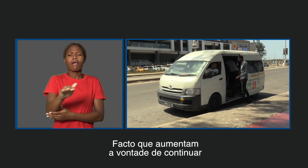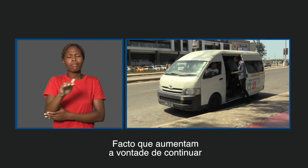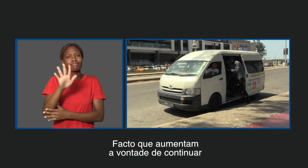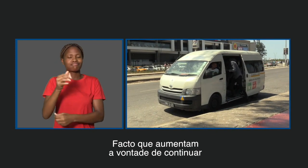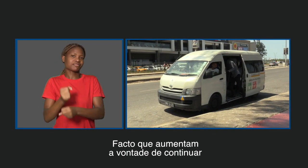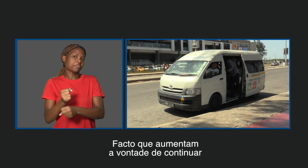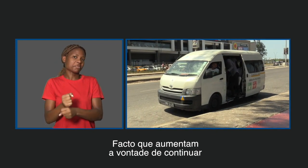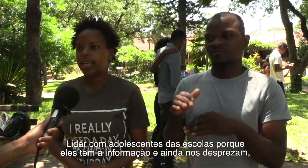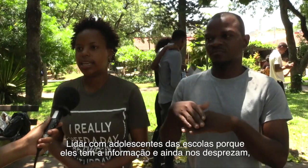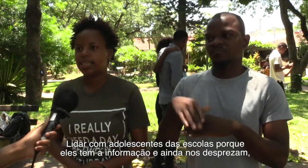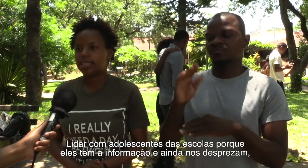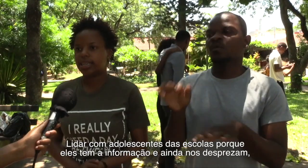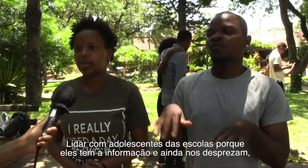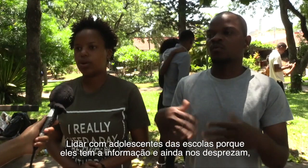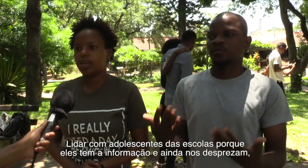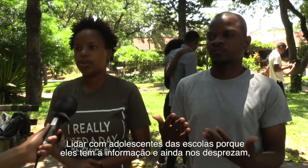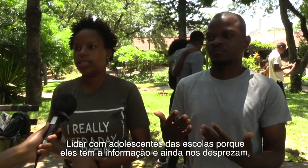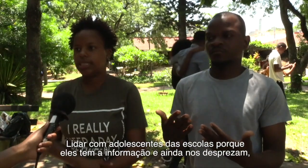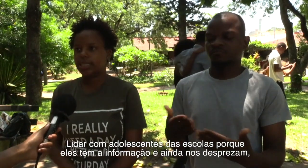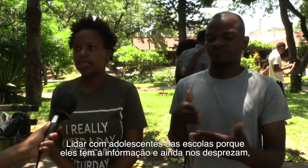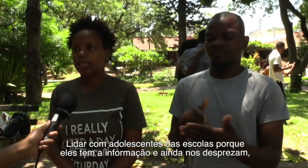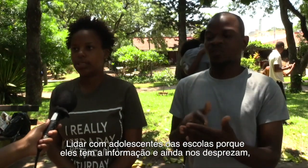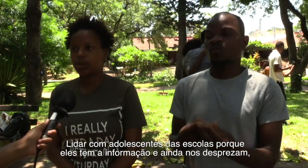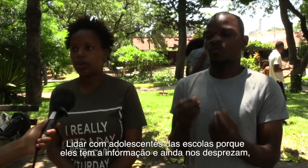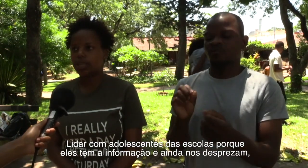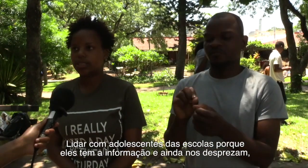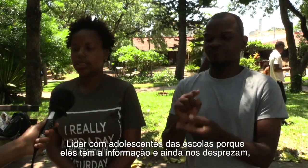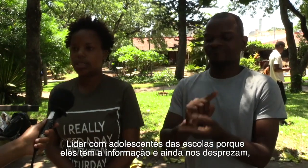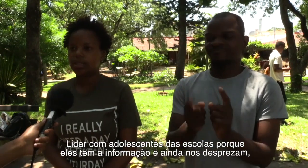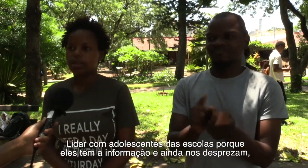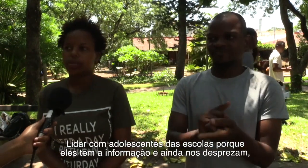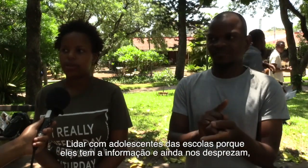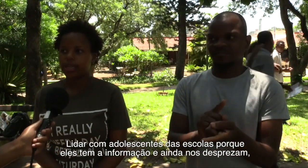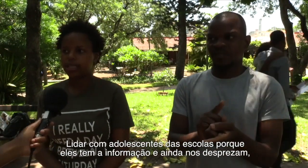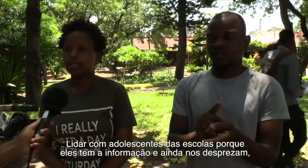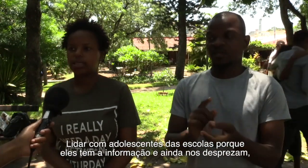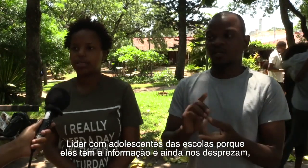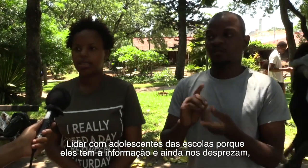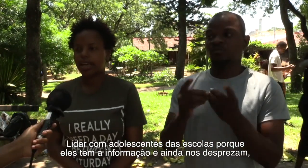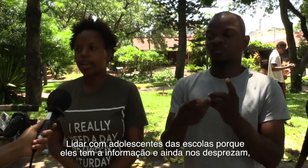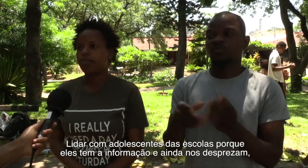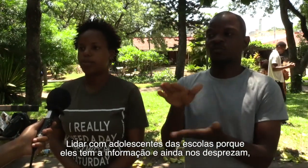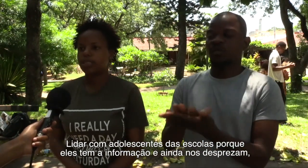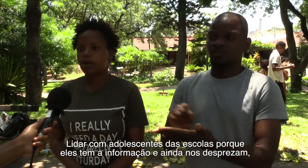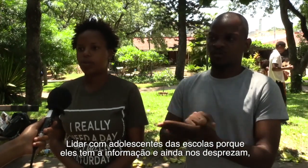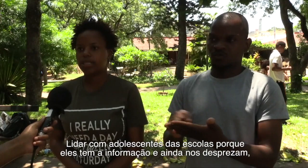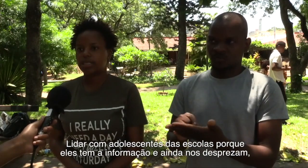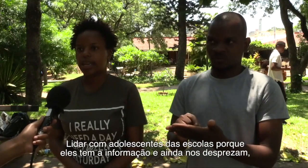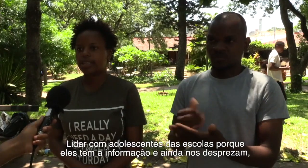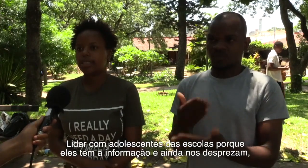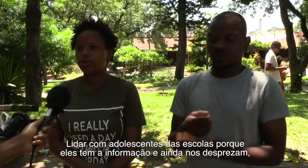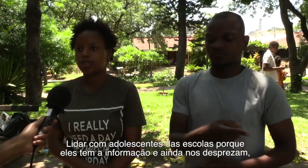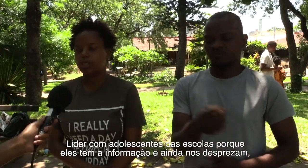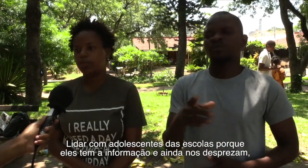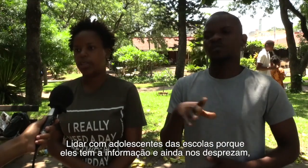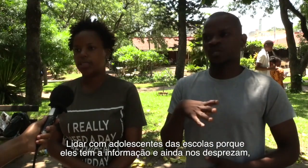vontade de continuar. É lidar com adolescentes das escolas, porque eles têm a informação, mas